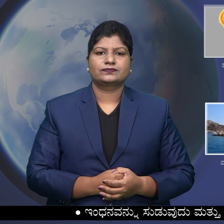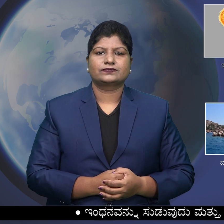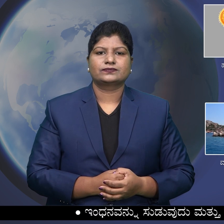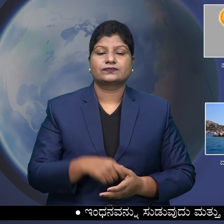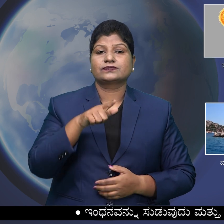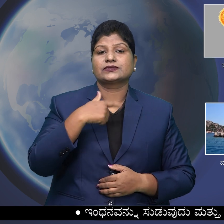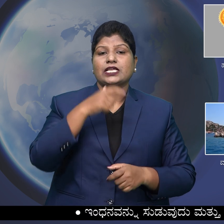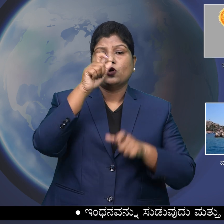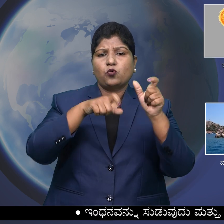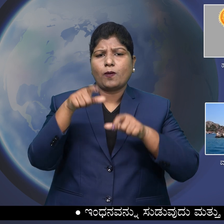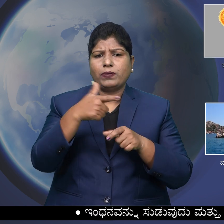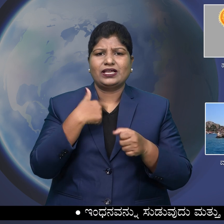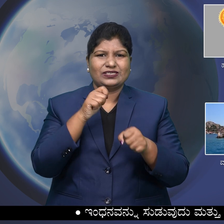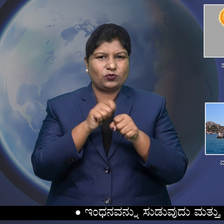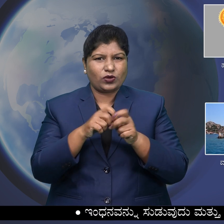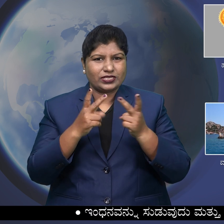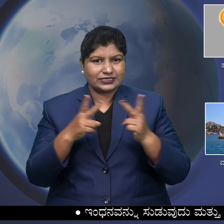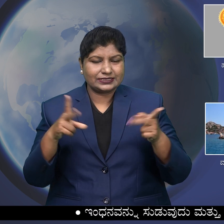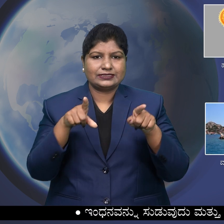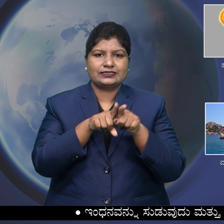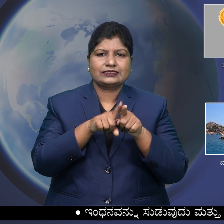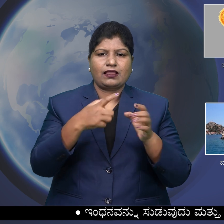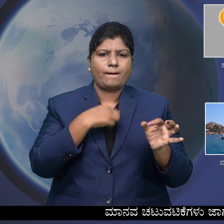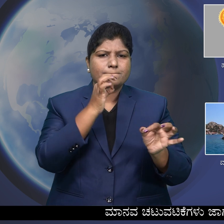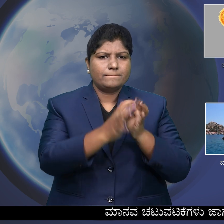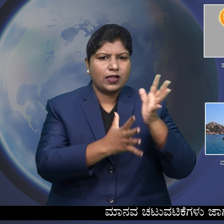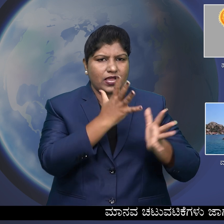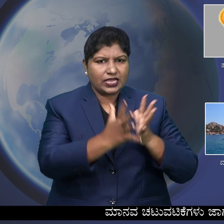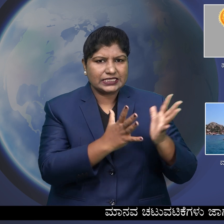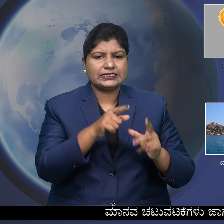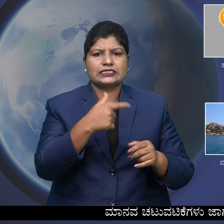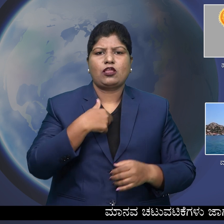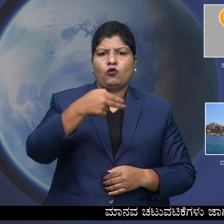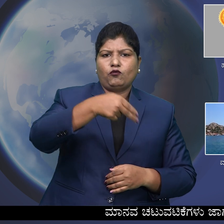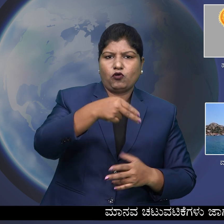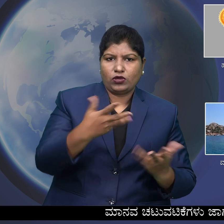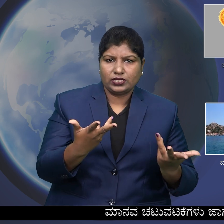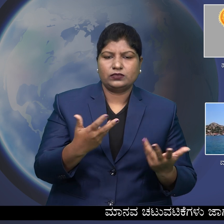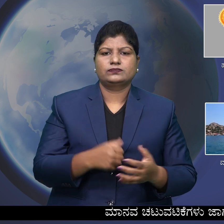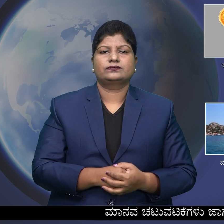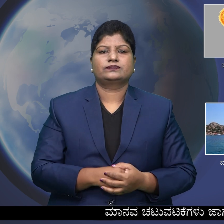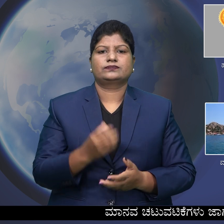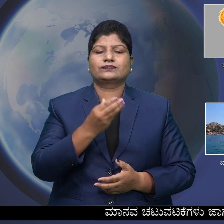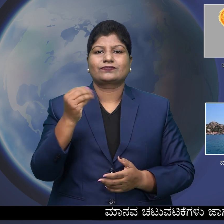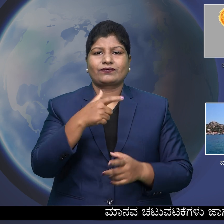ಇಂಧನವನ್ನ ಸುಡುವುದು ಮತ್ತು ಅರಣ್ಯಗಳನ್ನ ತೆರವುಗೊಳಿಸುವುದು ಮುಂತಾದ ಮಾನವ ಚಟುವಟಿಕೆಗಳು ಜಾಗತಿಕ ತಾಪಮಾನ ಏರಿಕೆಗೆ ಕಾರಣವಾಗಿದೆ.